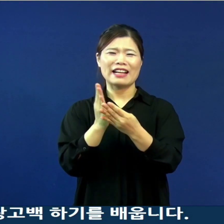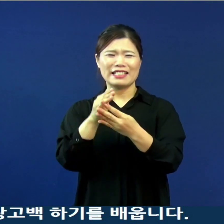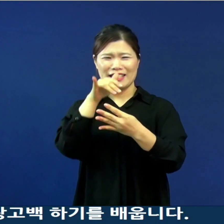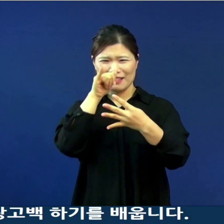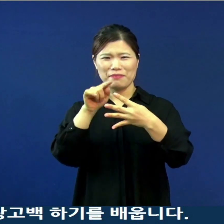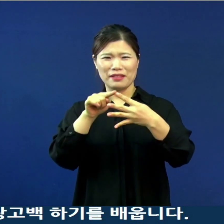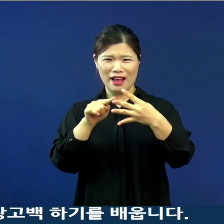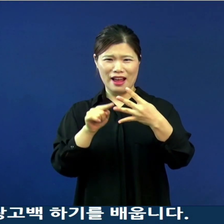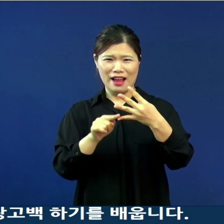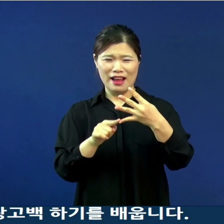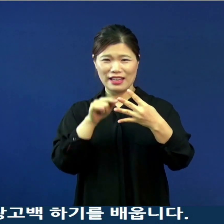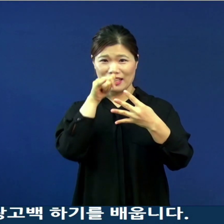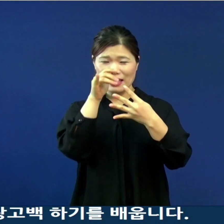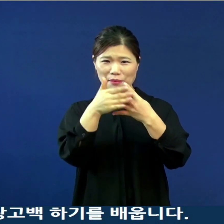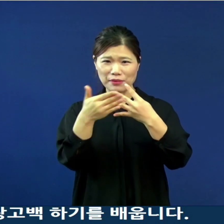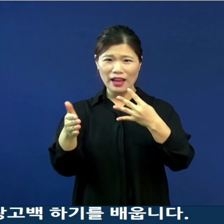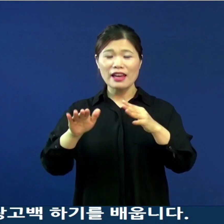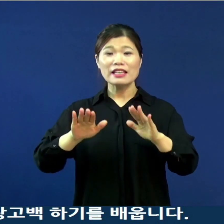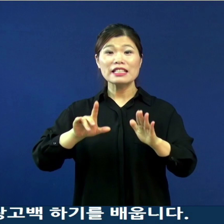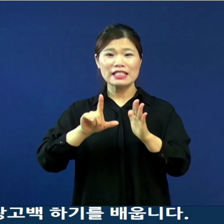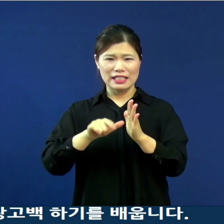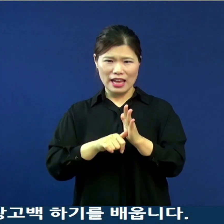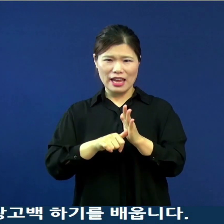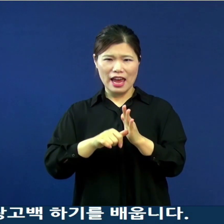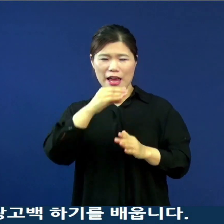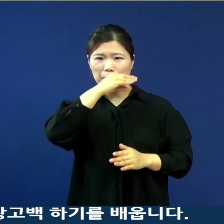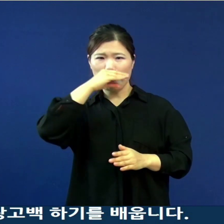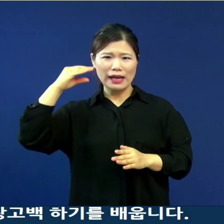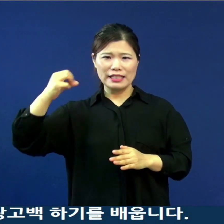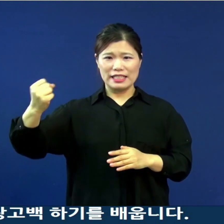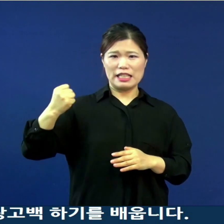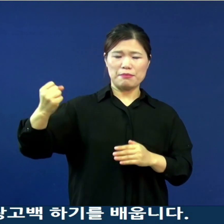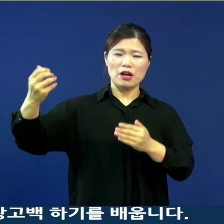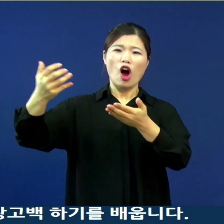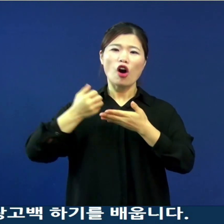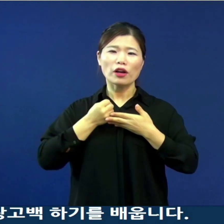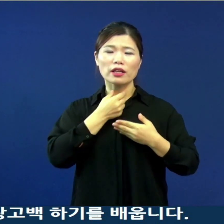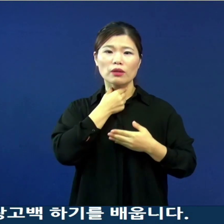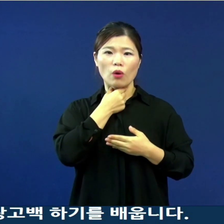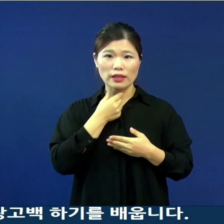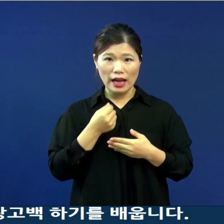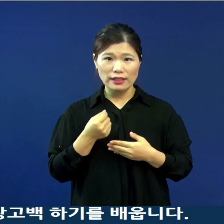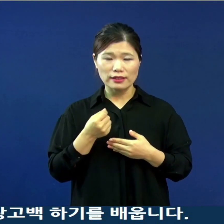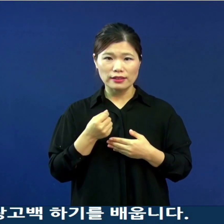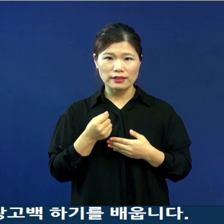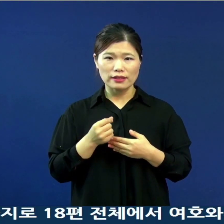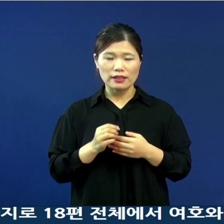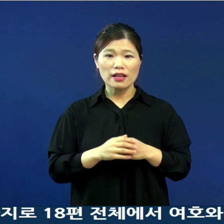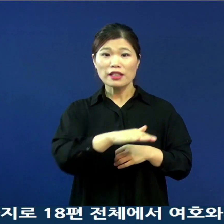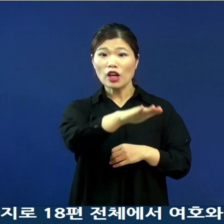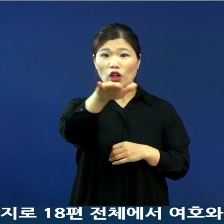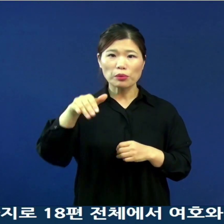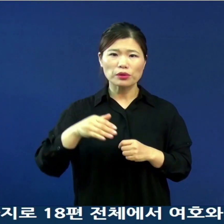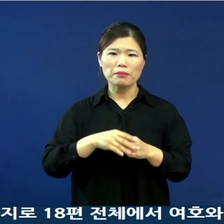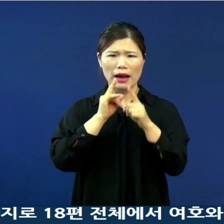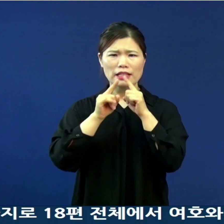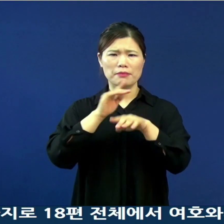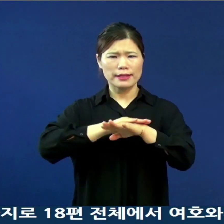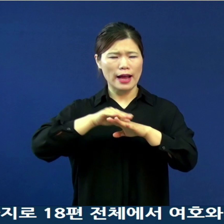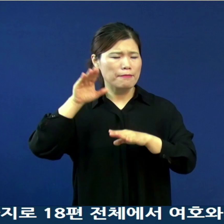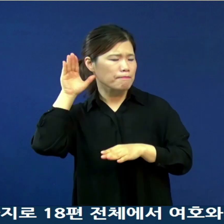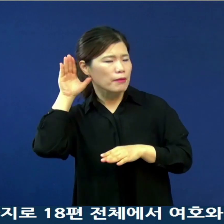백성들, 이 시대에 바른 힘을 얻기를 원하는 주의 백성들, 이 말씀에 귀를 기울여서